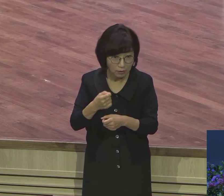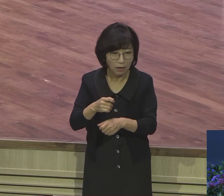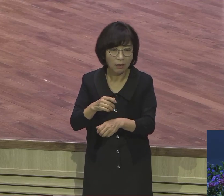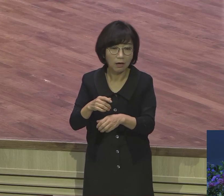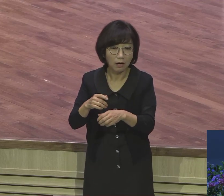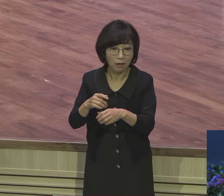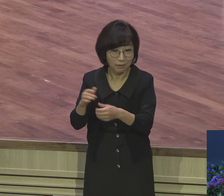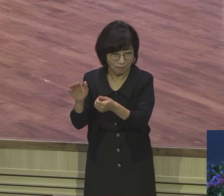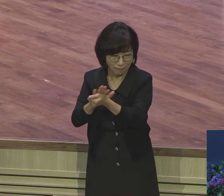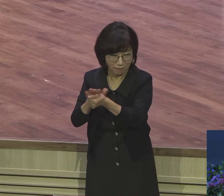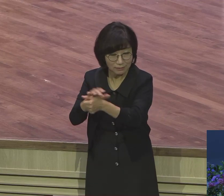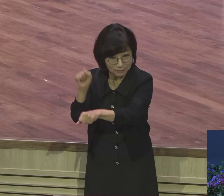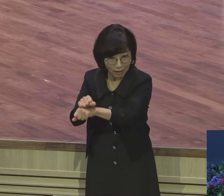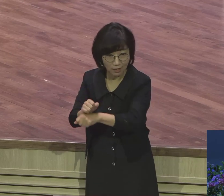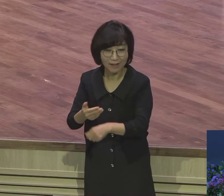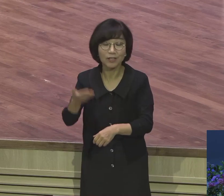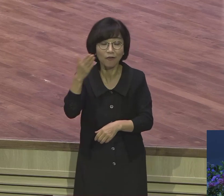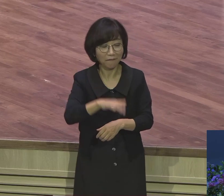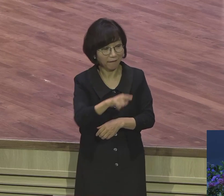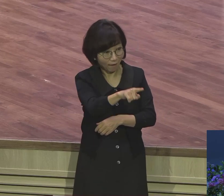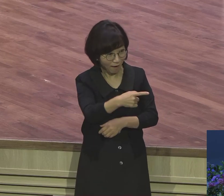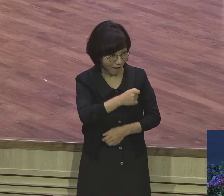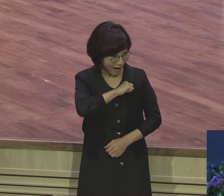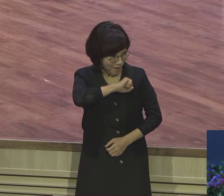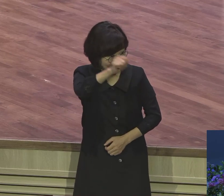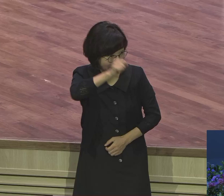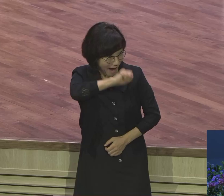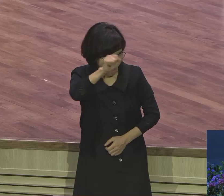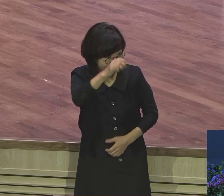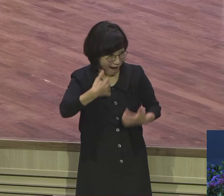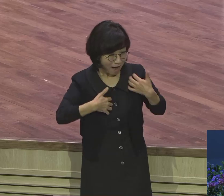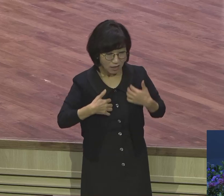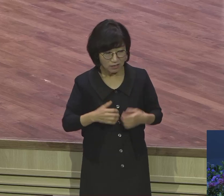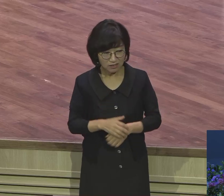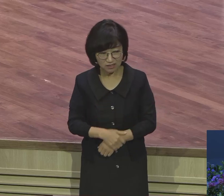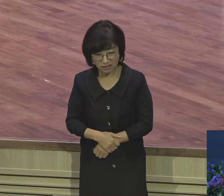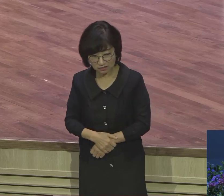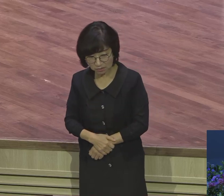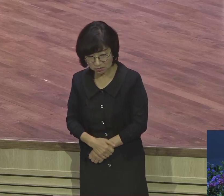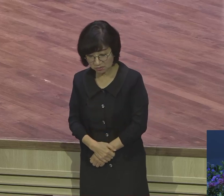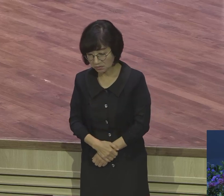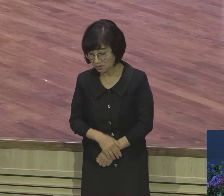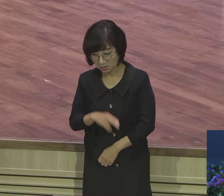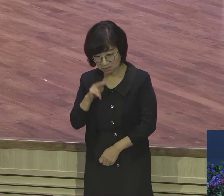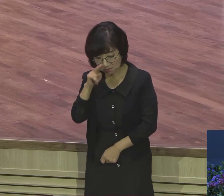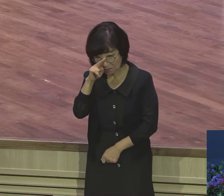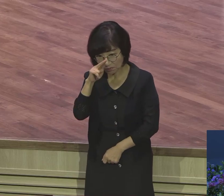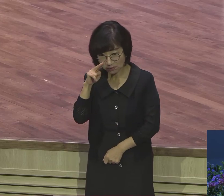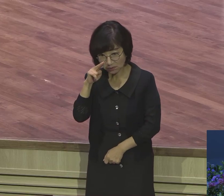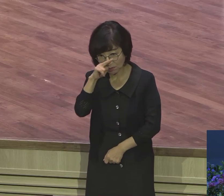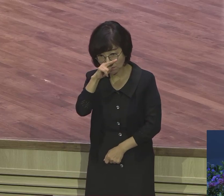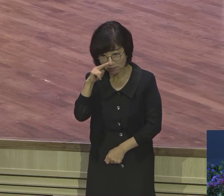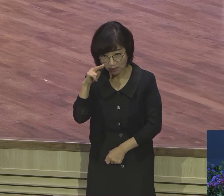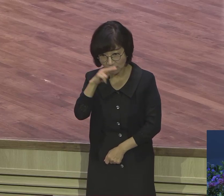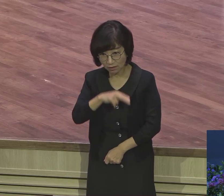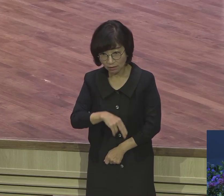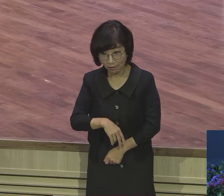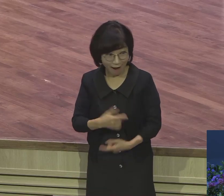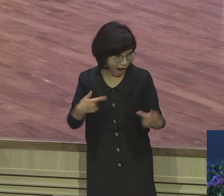상대방은 기쁜 일이 생겨서 기뻐하면요. 그거 기뻐하지 않아요. 질투해 질투.